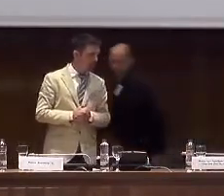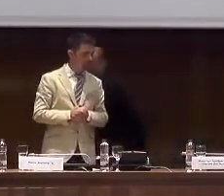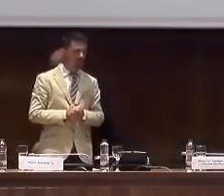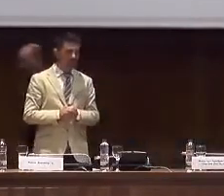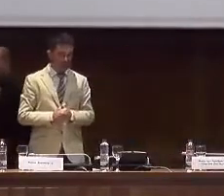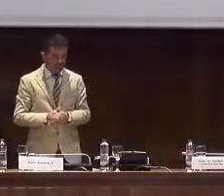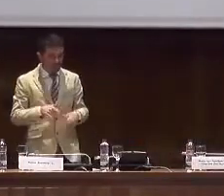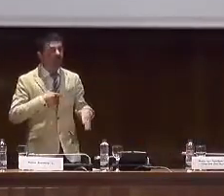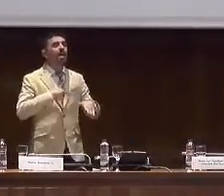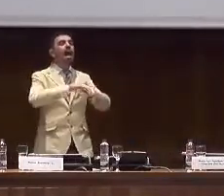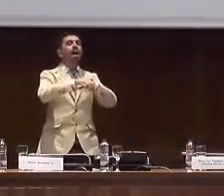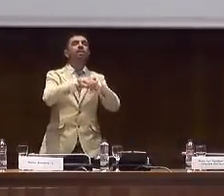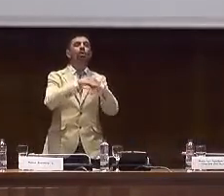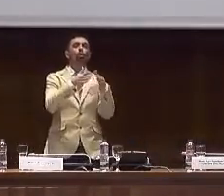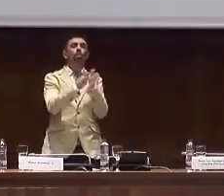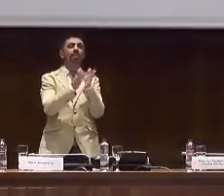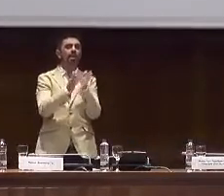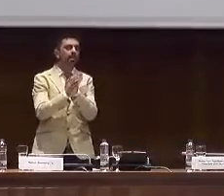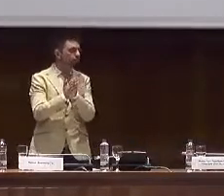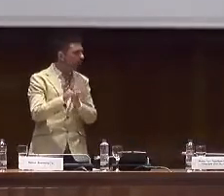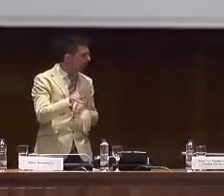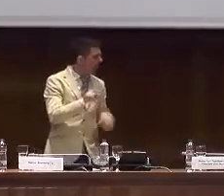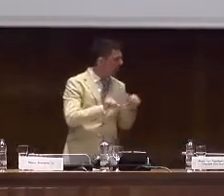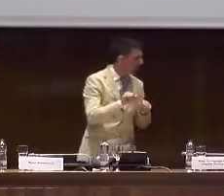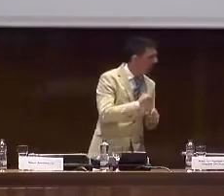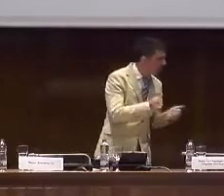Mi también admirado Francisco Martínez.